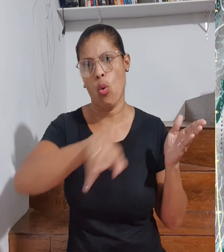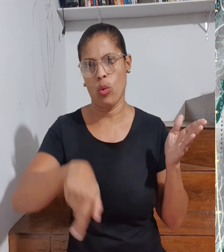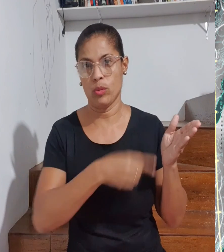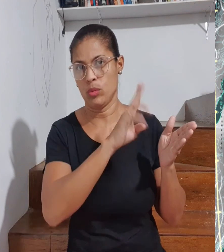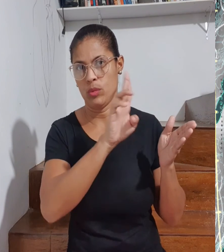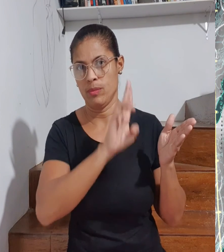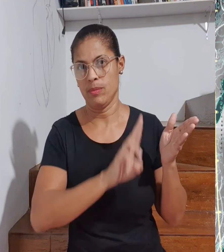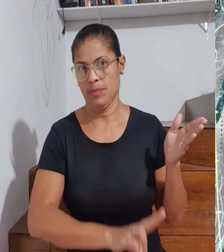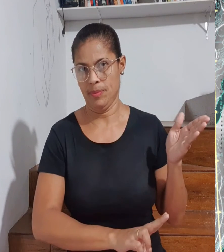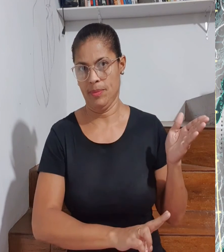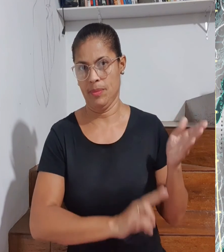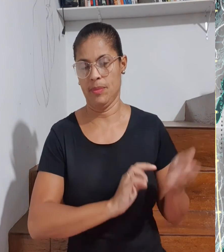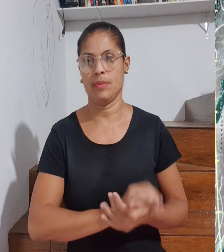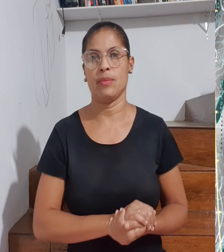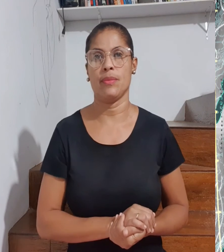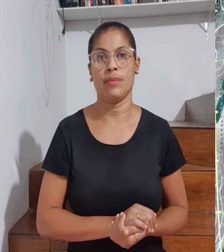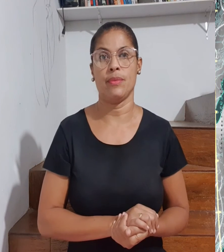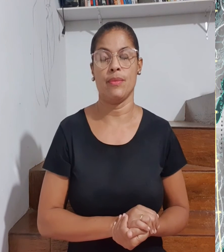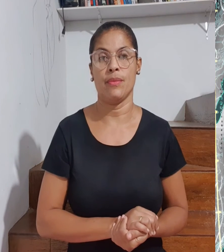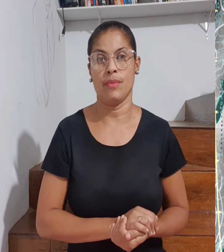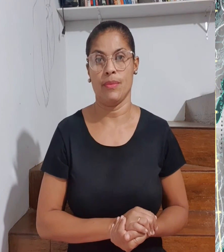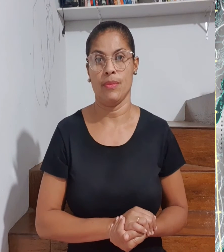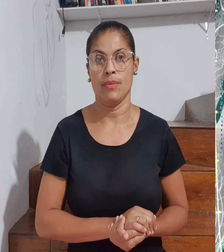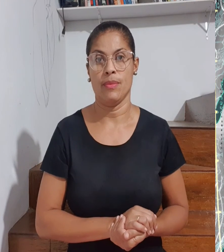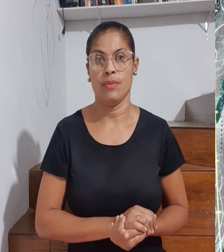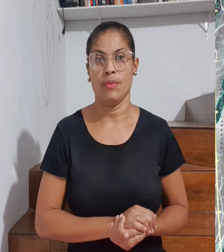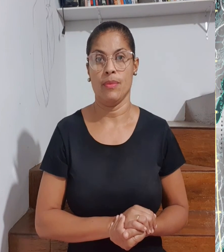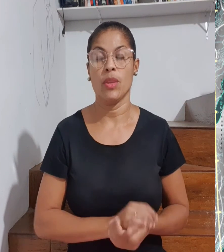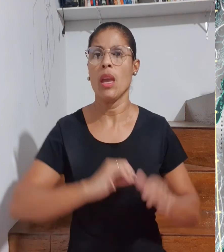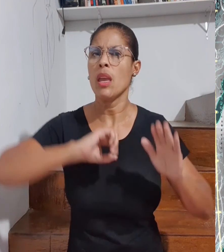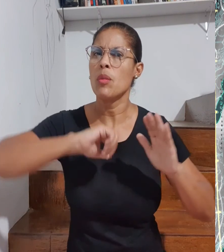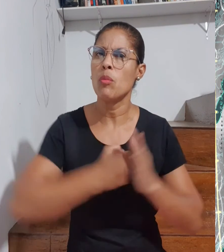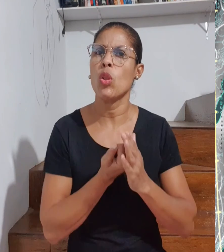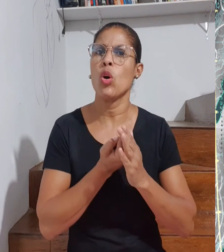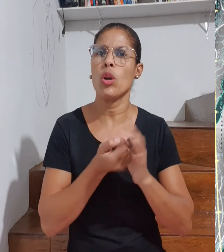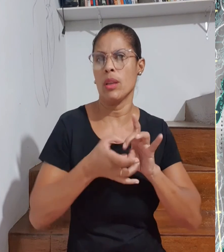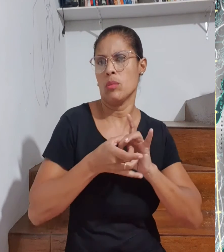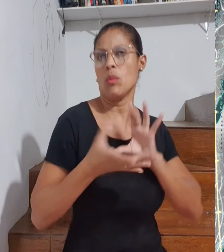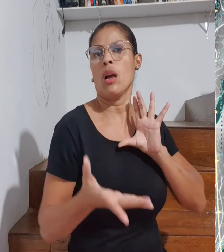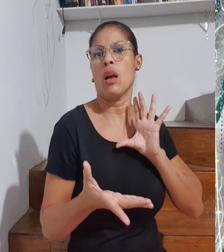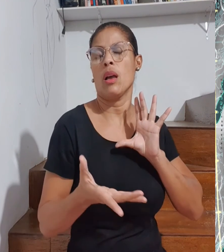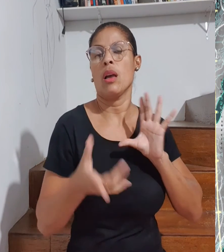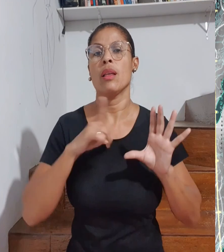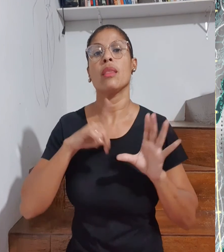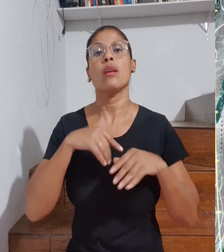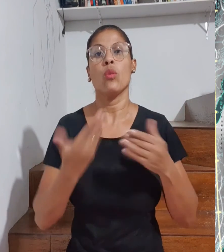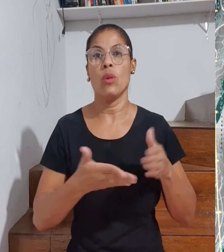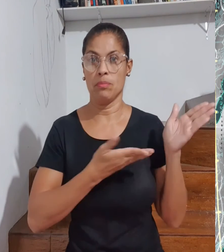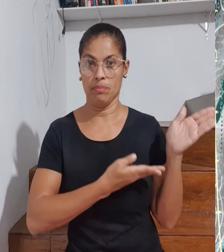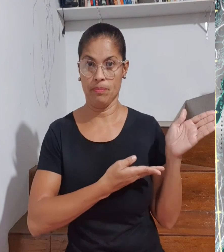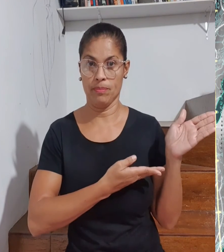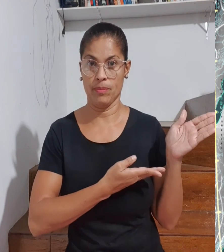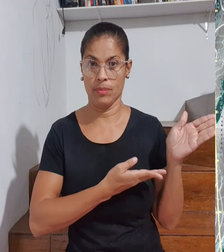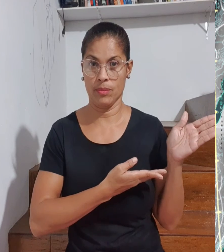sintéticos pancurônio, doxacúrio e outros. E como bloqueador despolarizante, nós temos